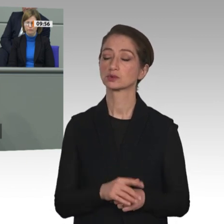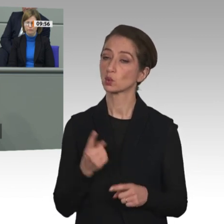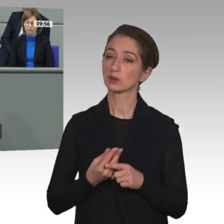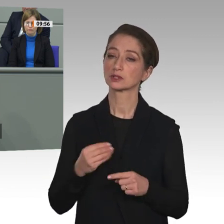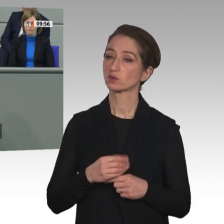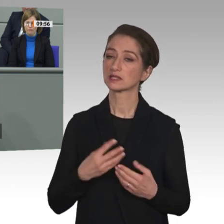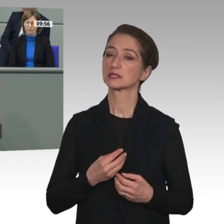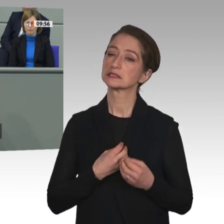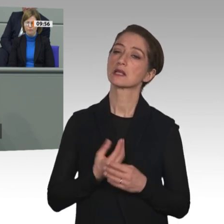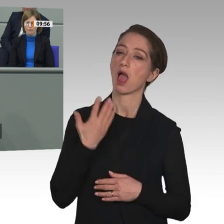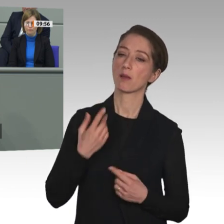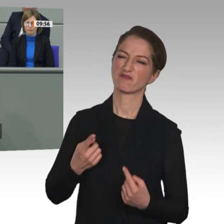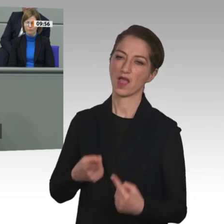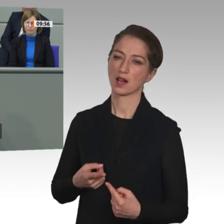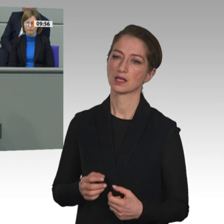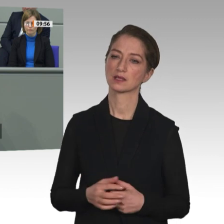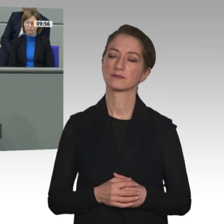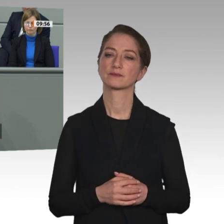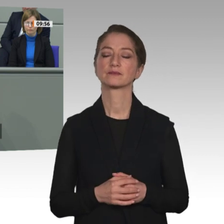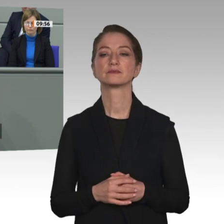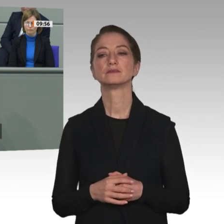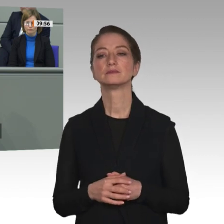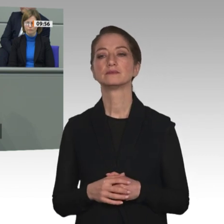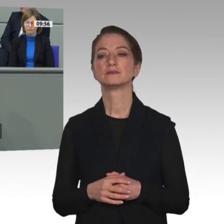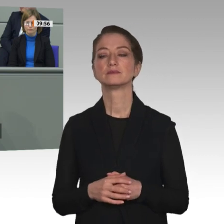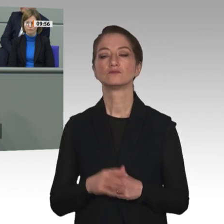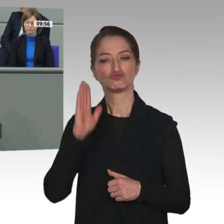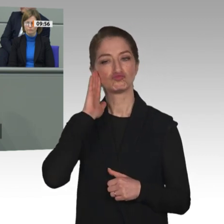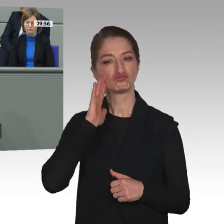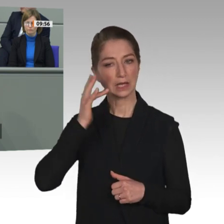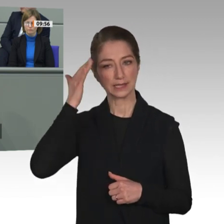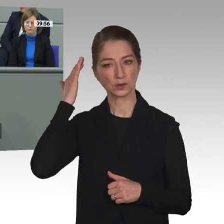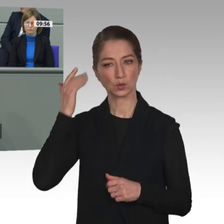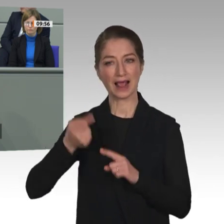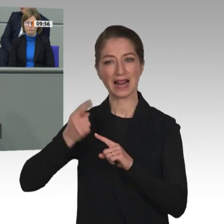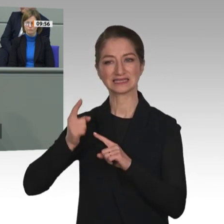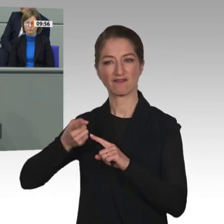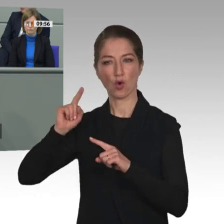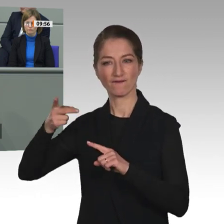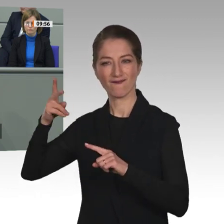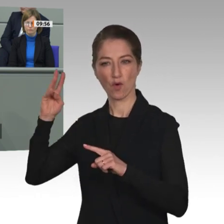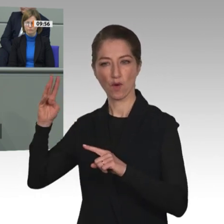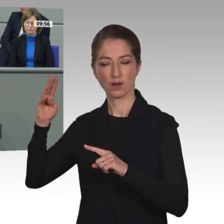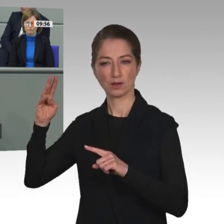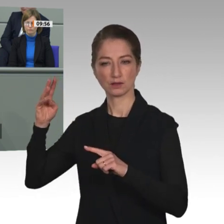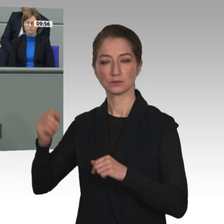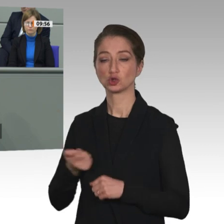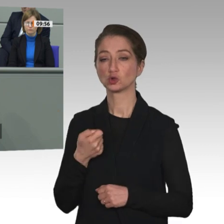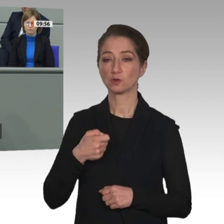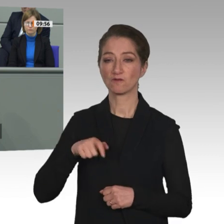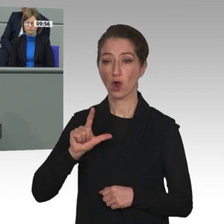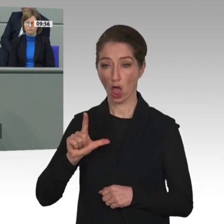Und dazu muss man immer wieder in Erinnerung rufen, dass wir in den letzten Wochen 12